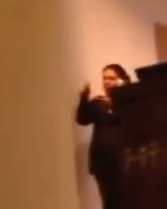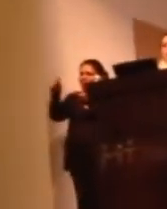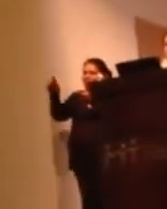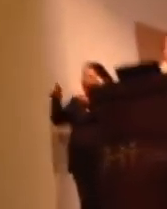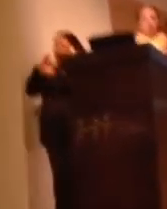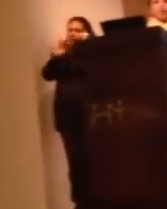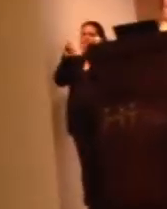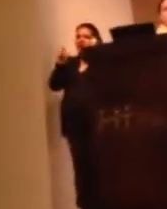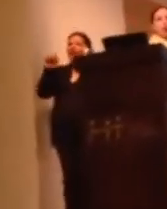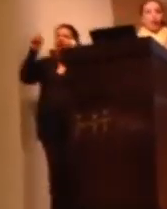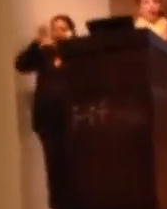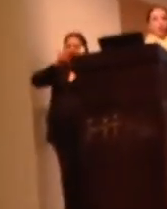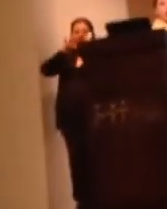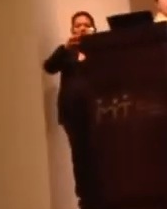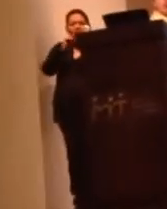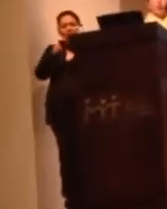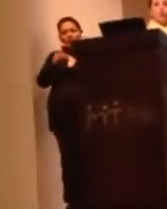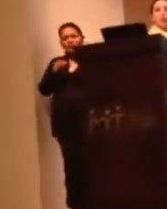con TDAH